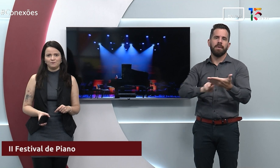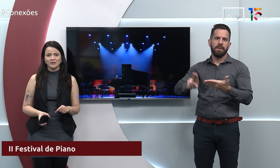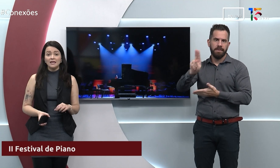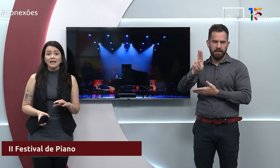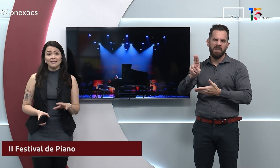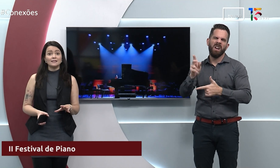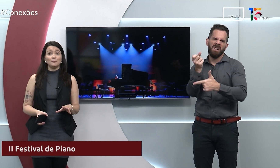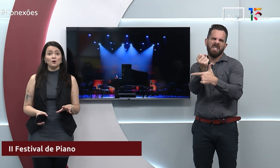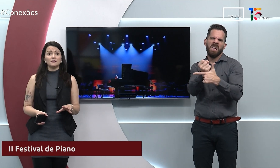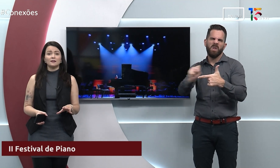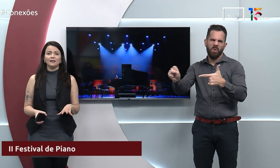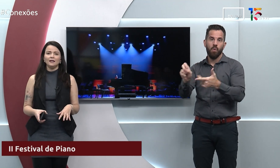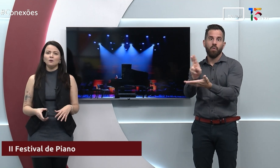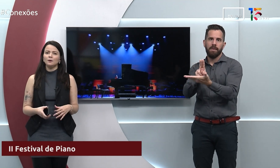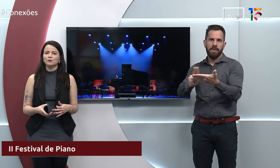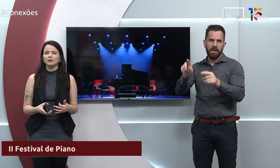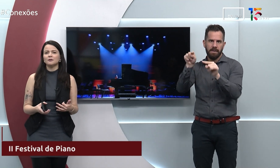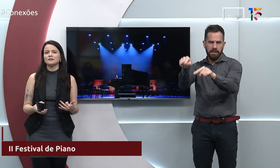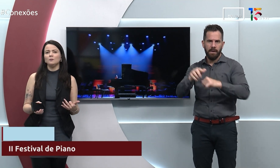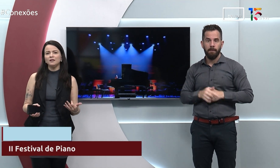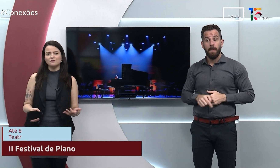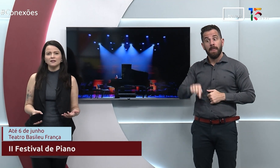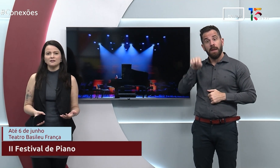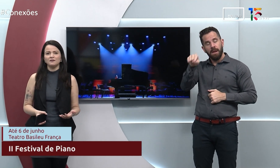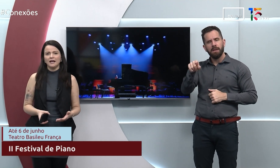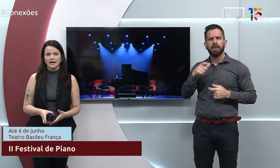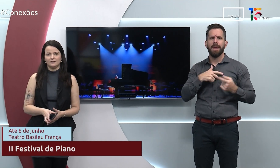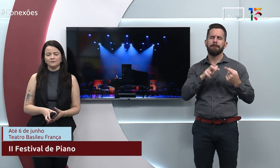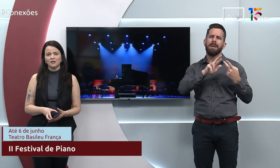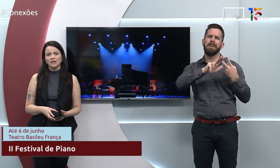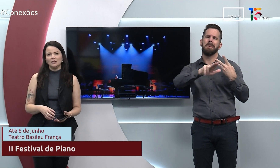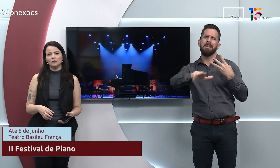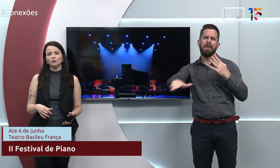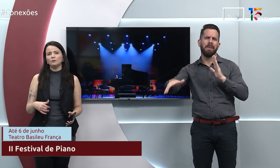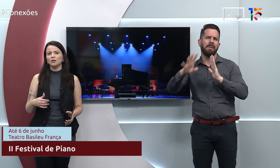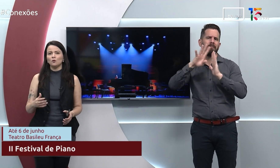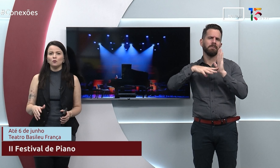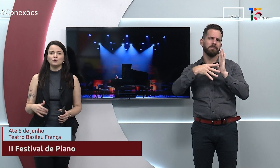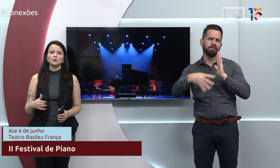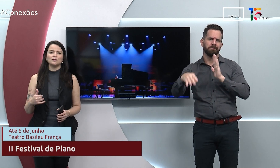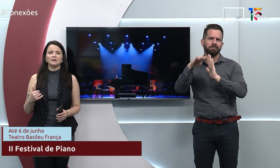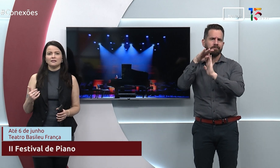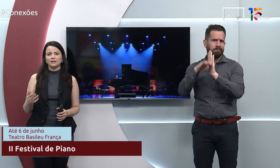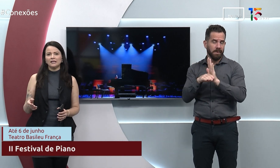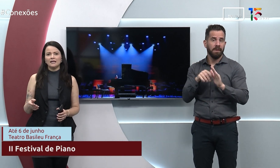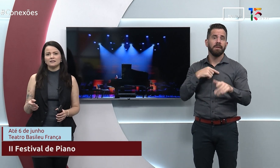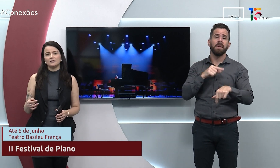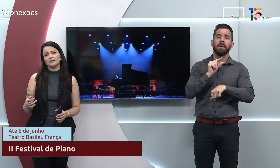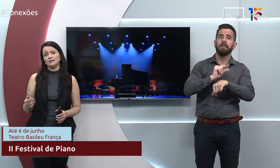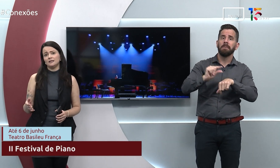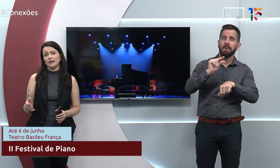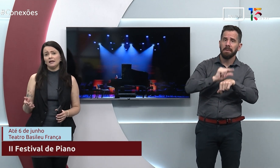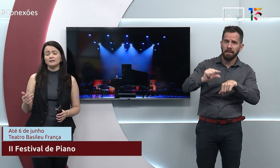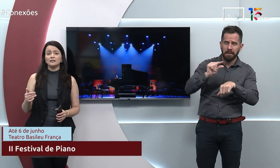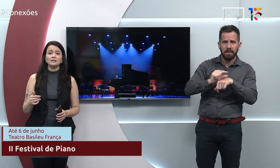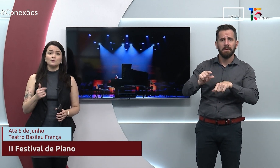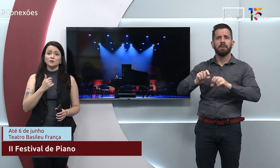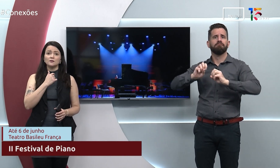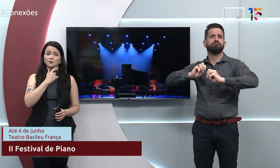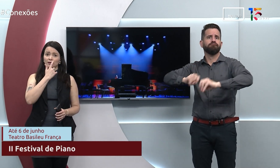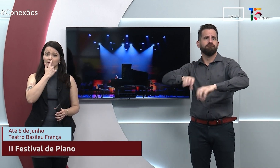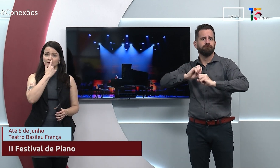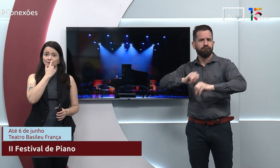universitário. Essa mostra tem uma programação bem diversificada, inclui minicursos, masterclasses, recitais